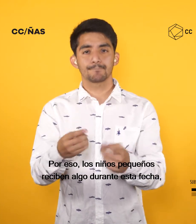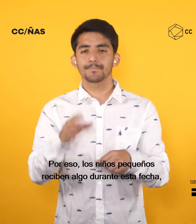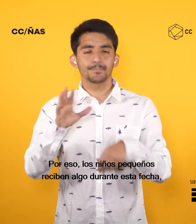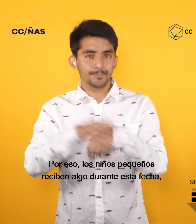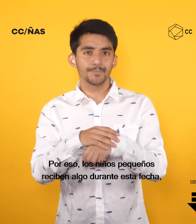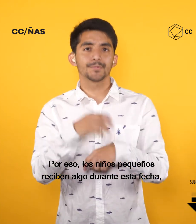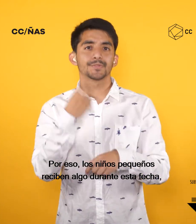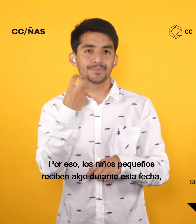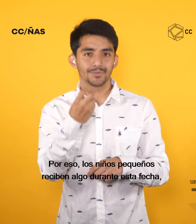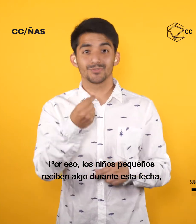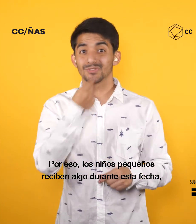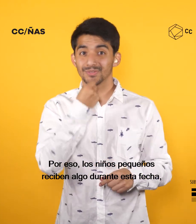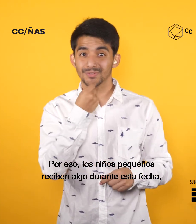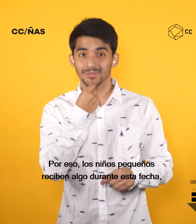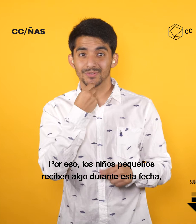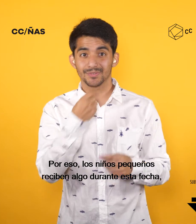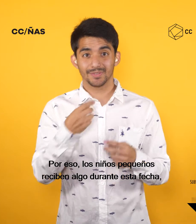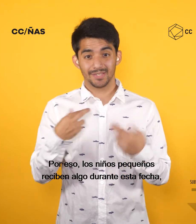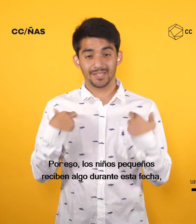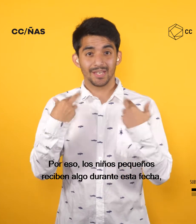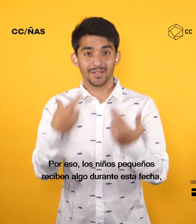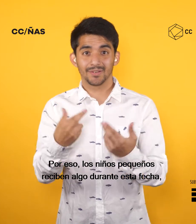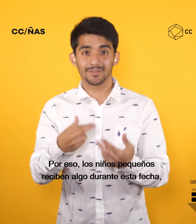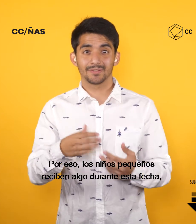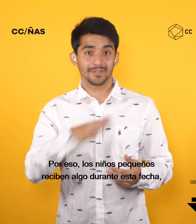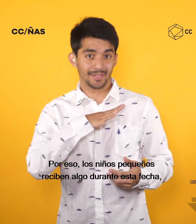Por eso, los niños pequeños reciben algo durante esa fecha.